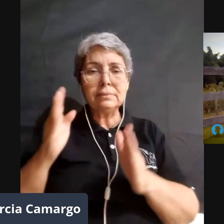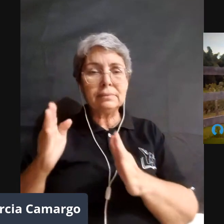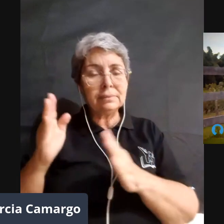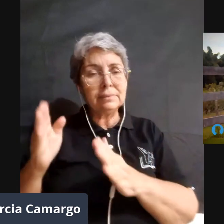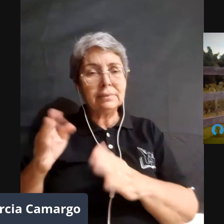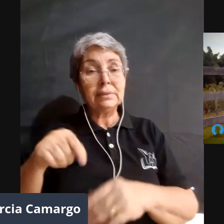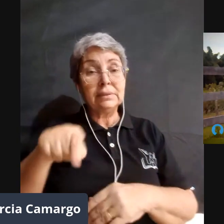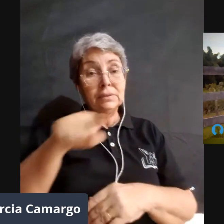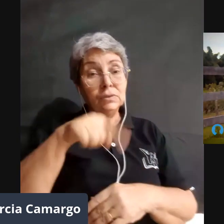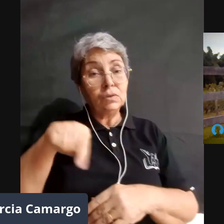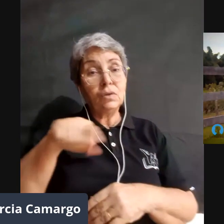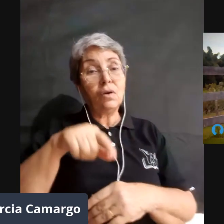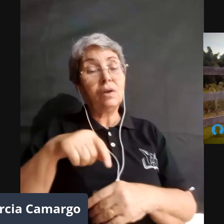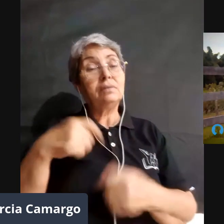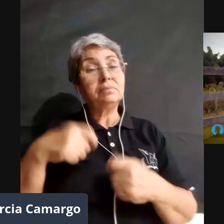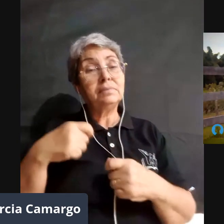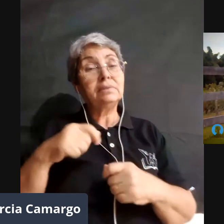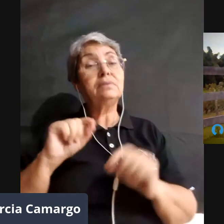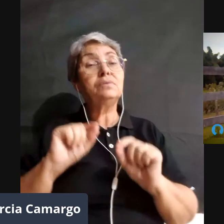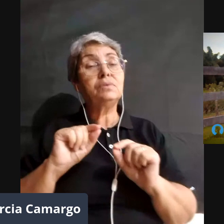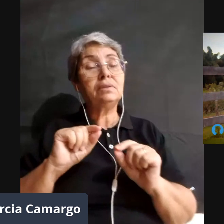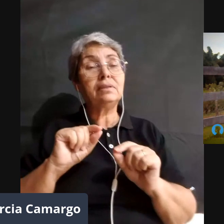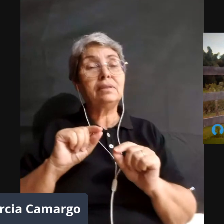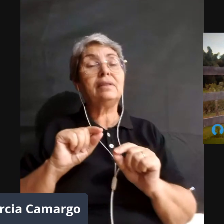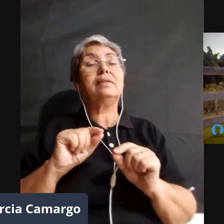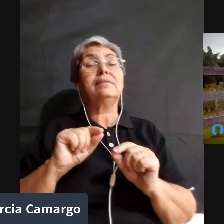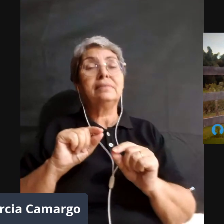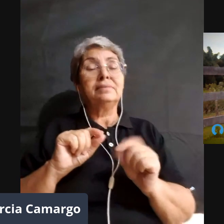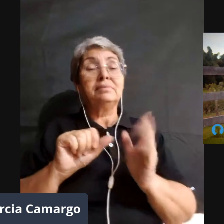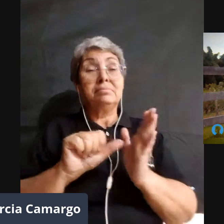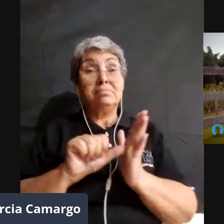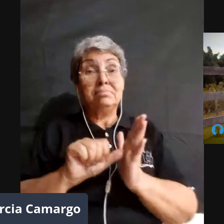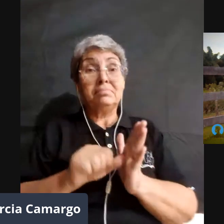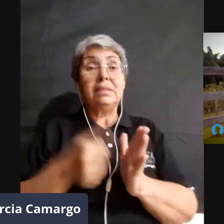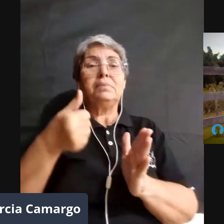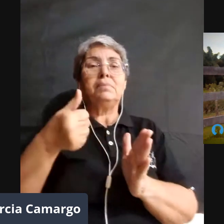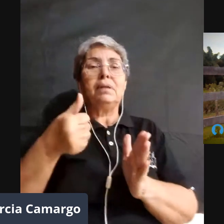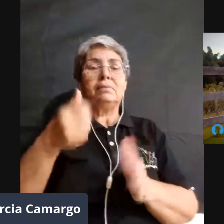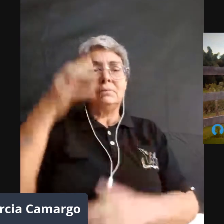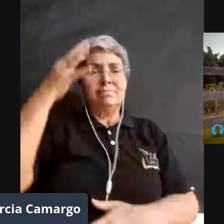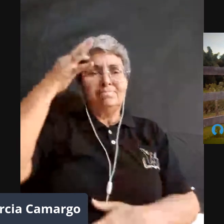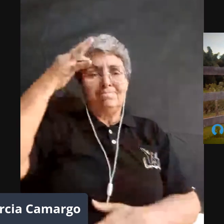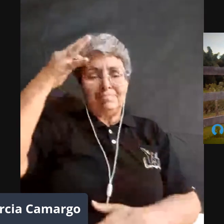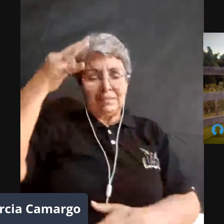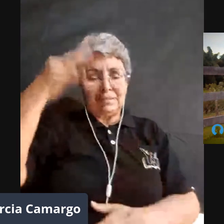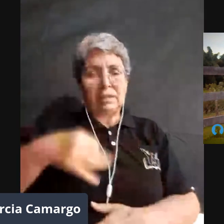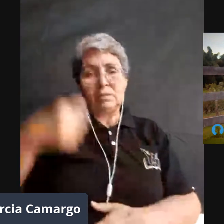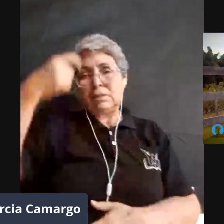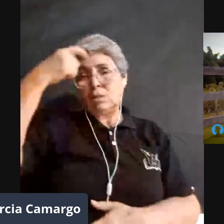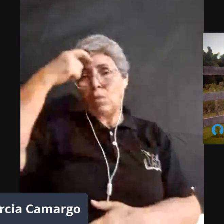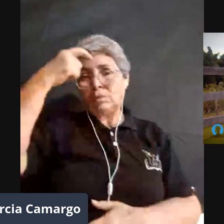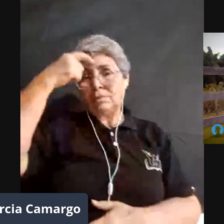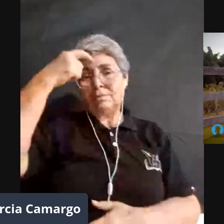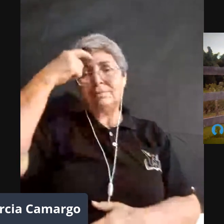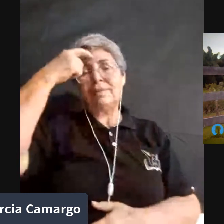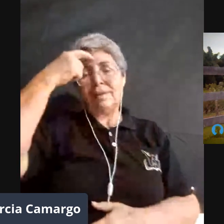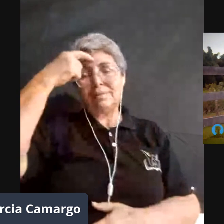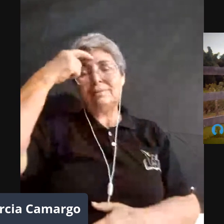o nosso próximo passo, será de pela primeira vez tomar uma decisão consciente. Nós